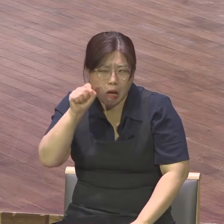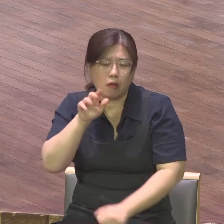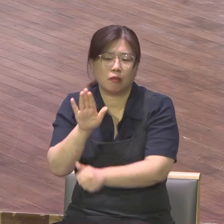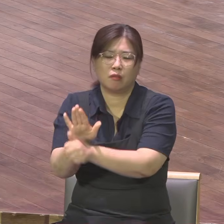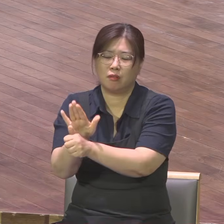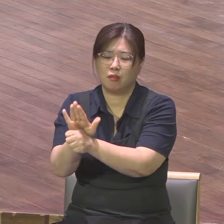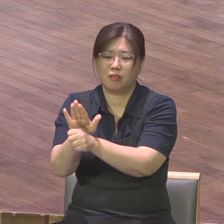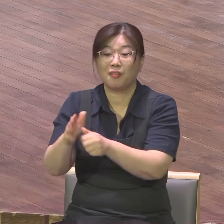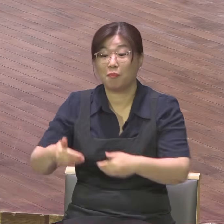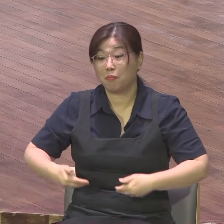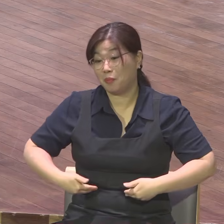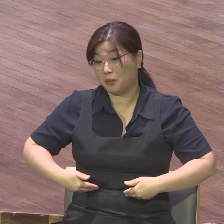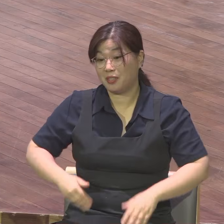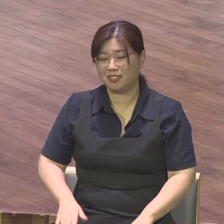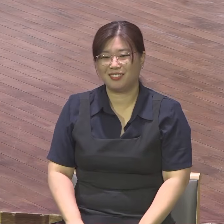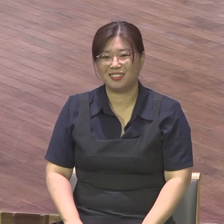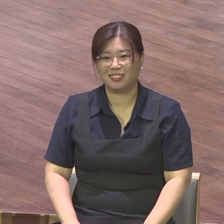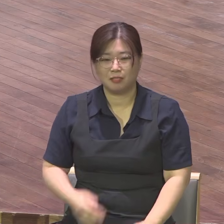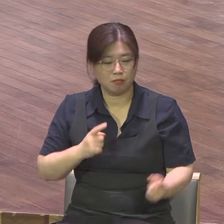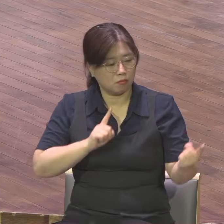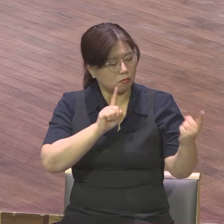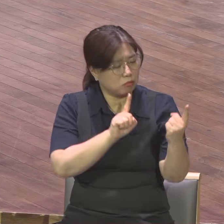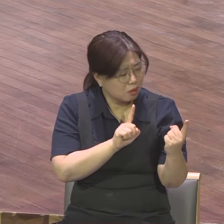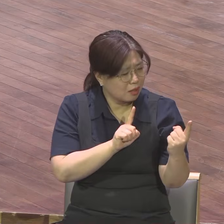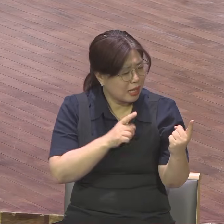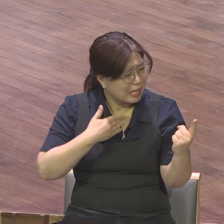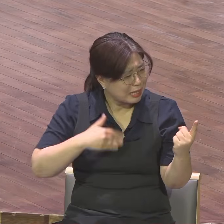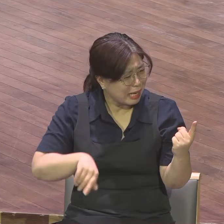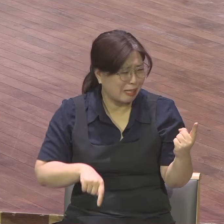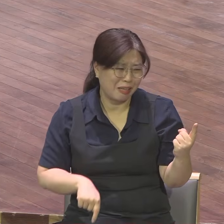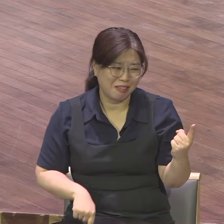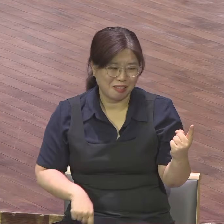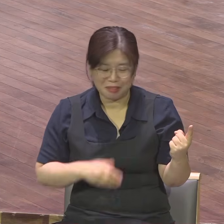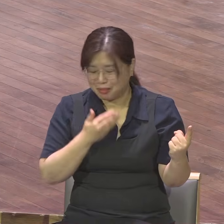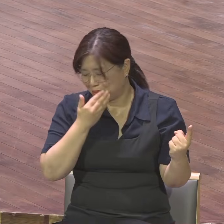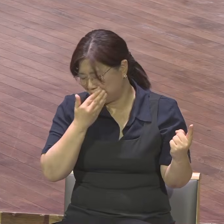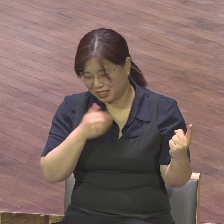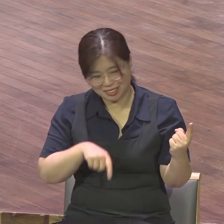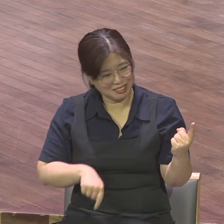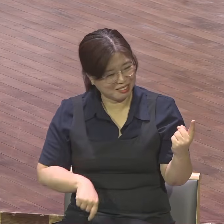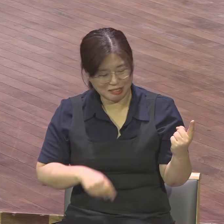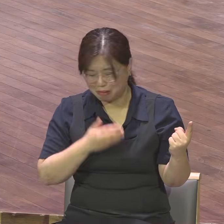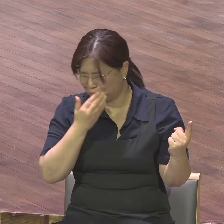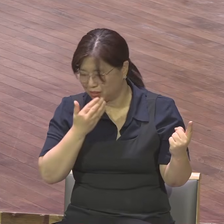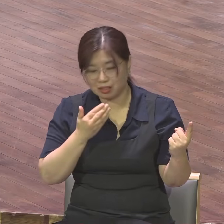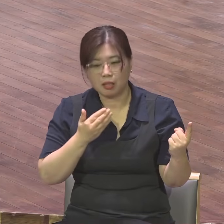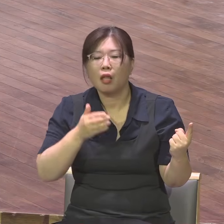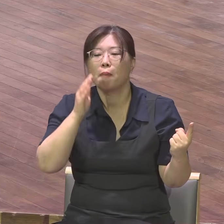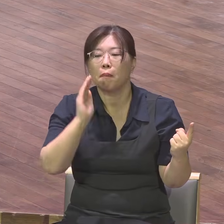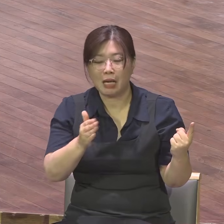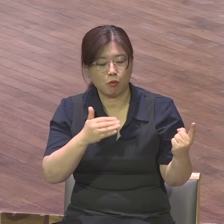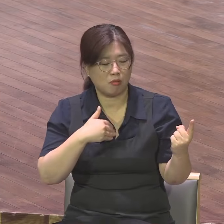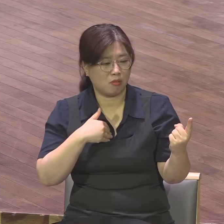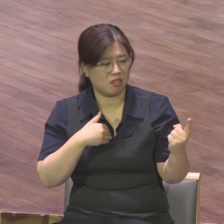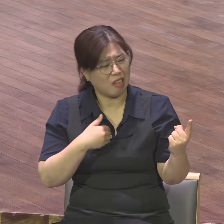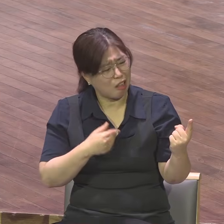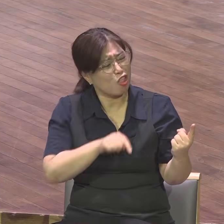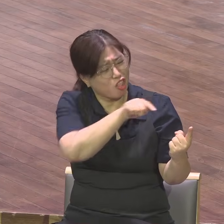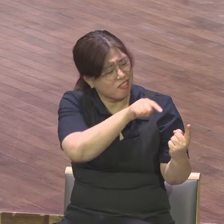상대방의 연약함을 보면 흉보지 말고 비방하지 말고 책임 전가하지